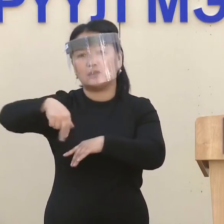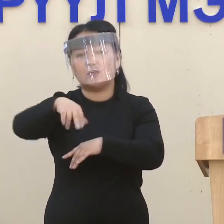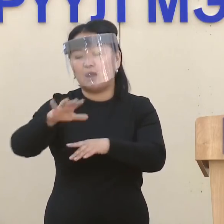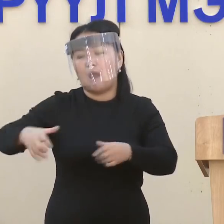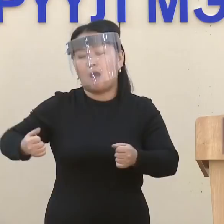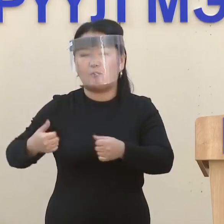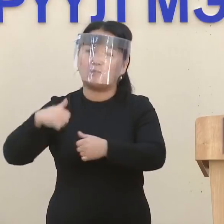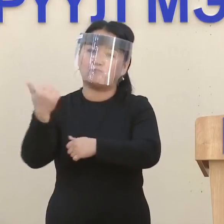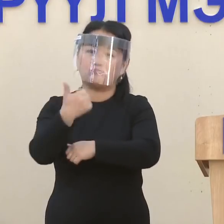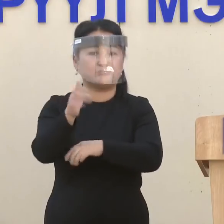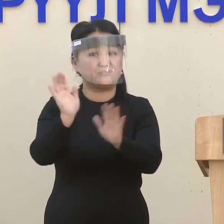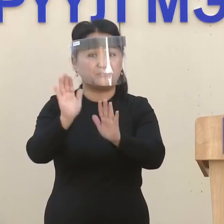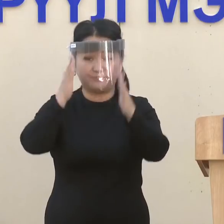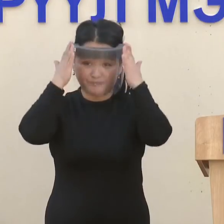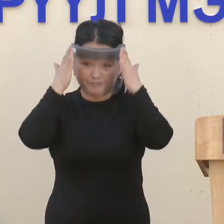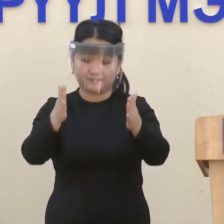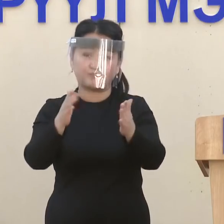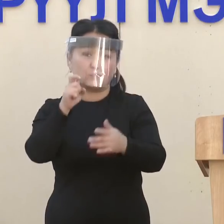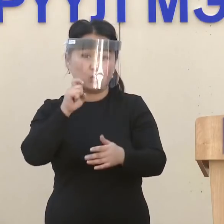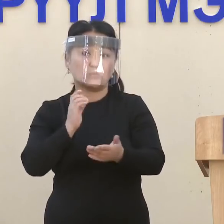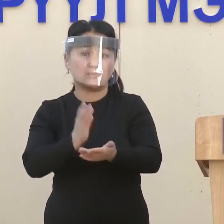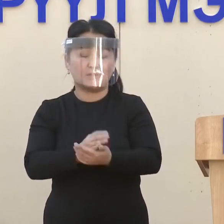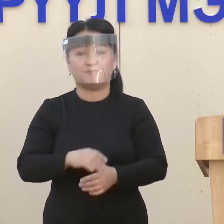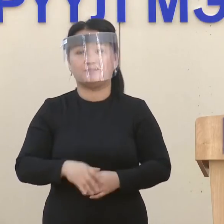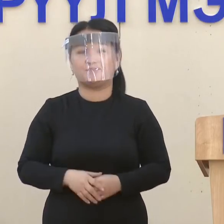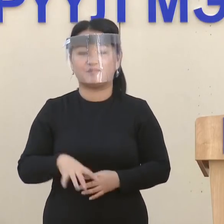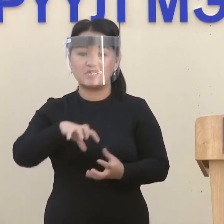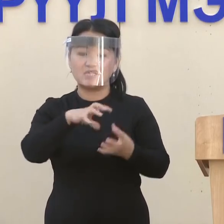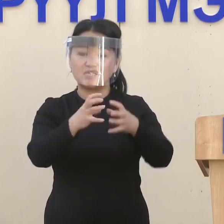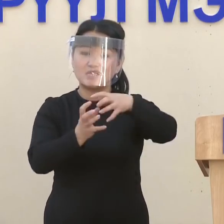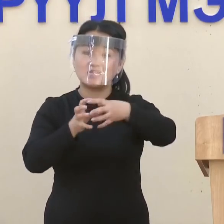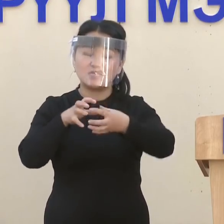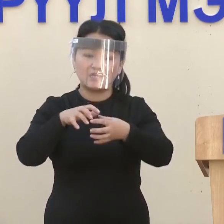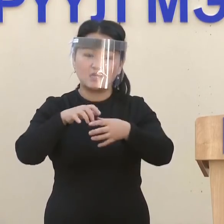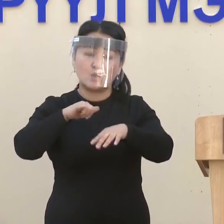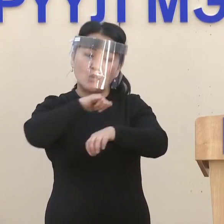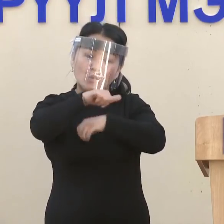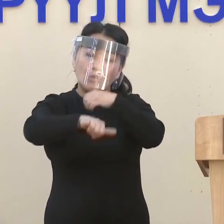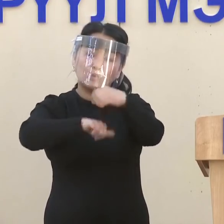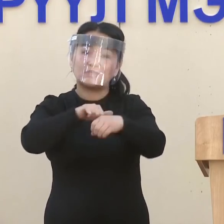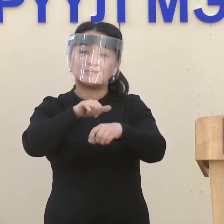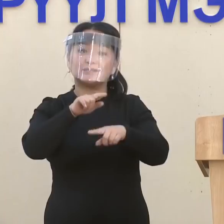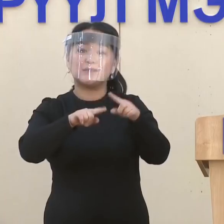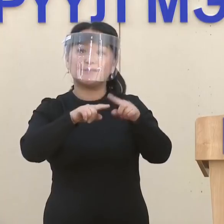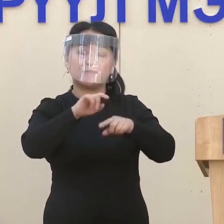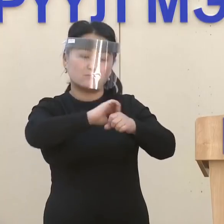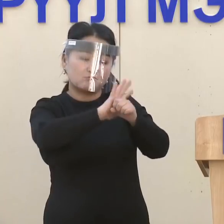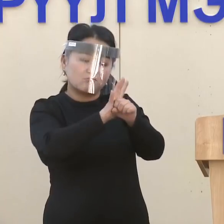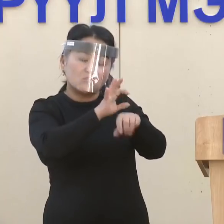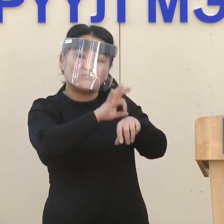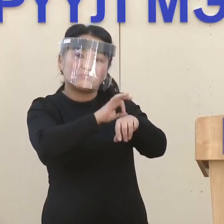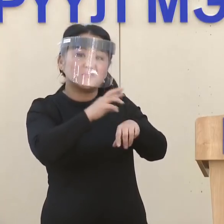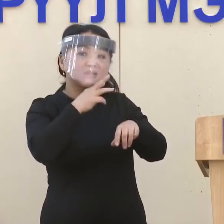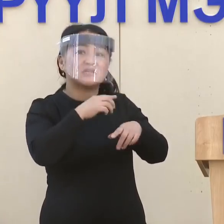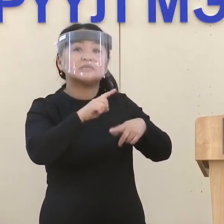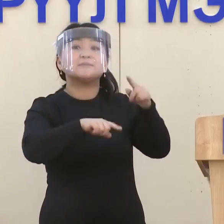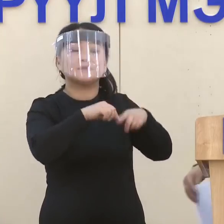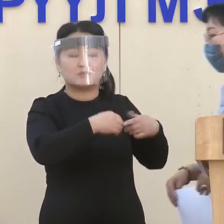эхчүүдийг онцгой анхаарахыг хүсье. За ингээд дэлхийн бусад орнд COVID-19-ийн халдвар ямар байгаа, ямар арга хэмжээ авч байгаа талаар танилцуулна.